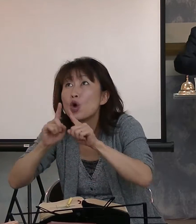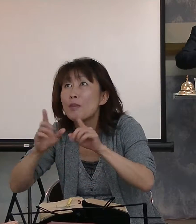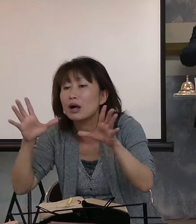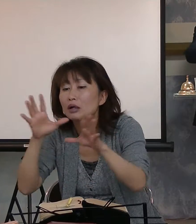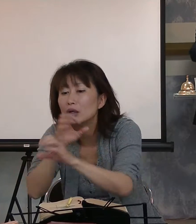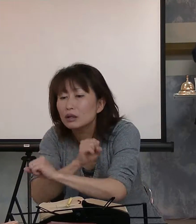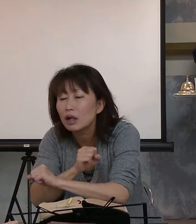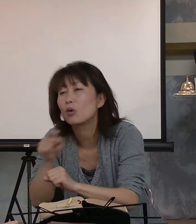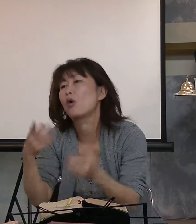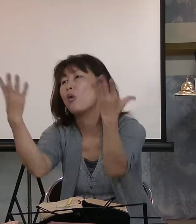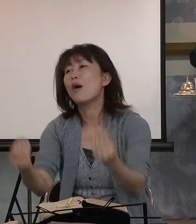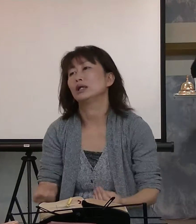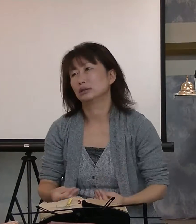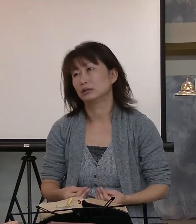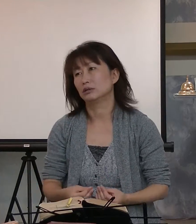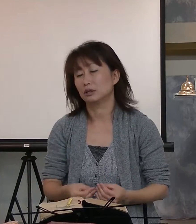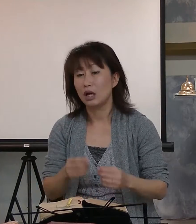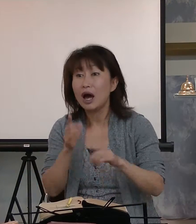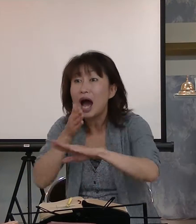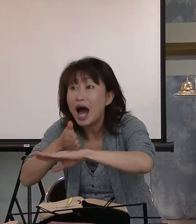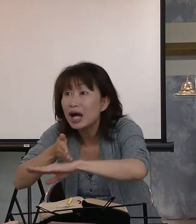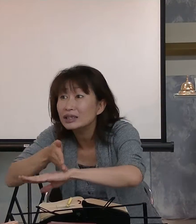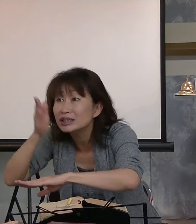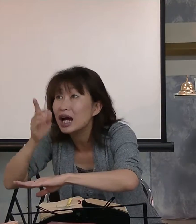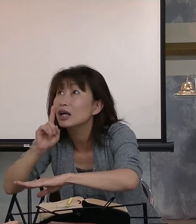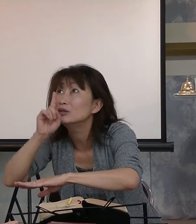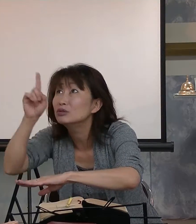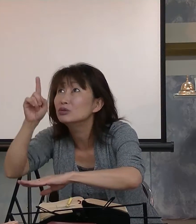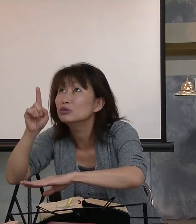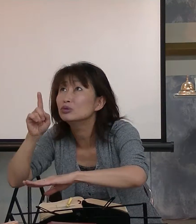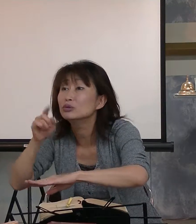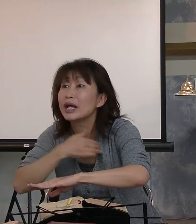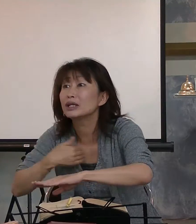その感謝の心はどこから来るの？心から来る。